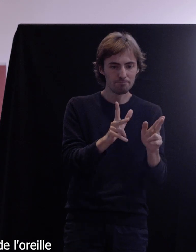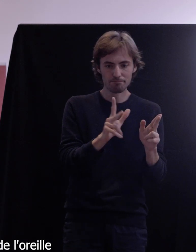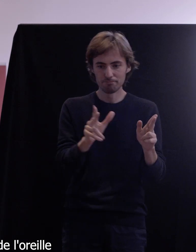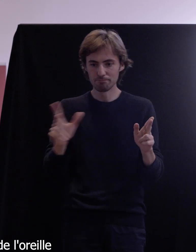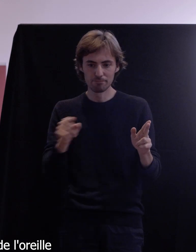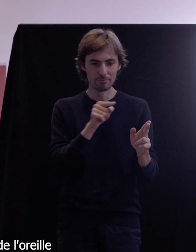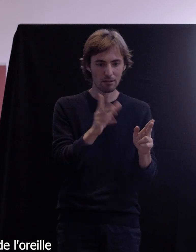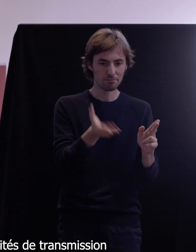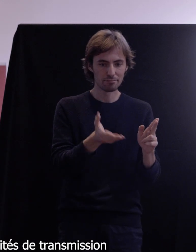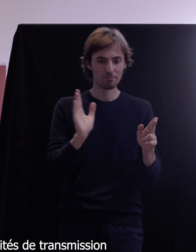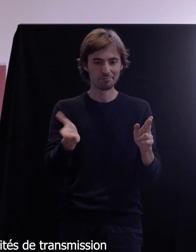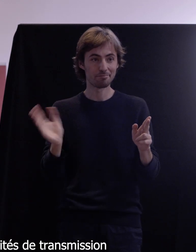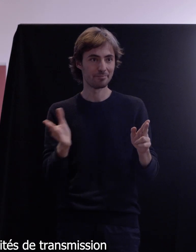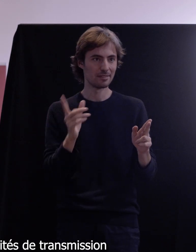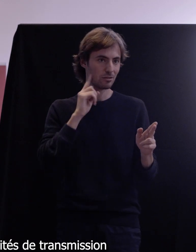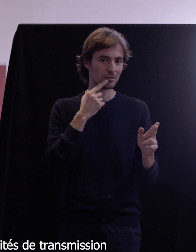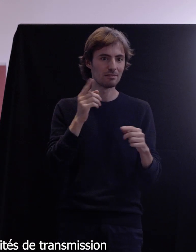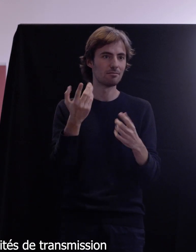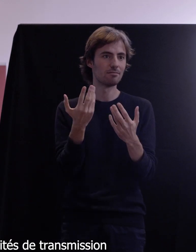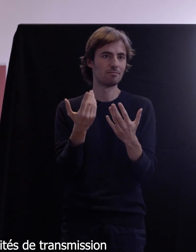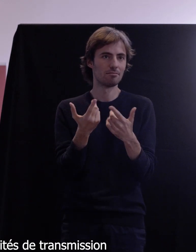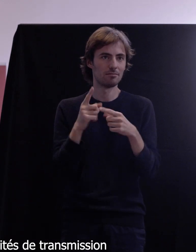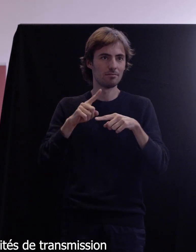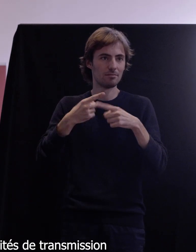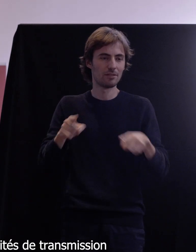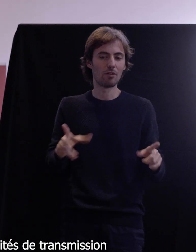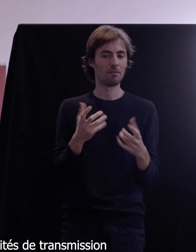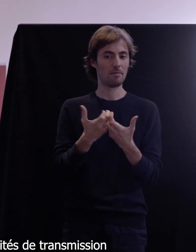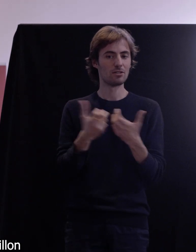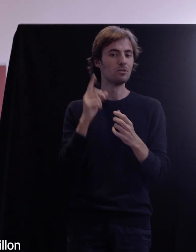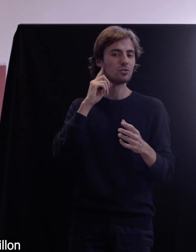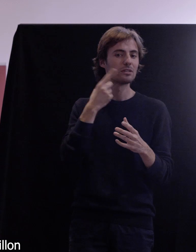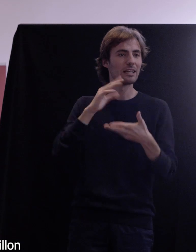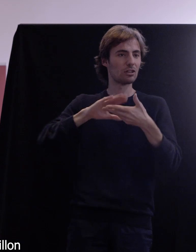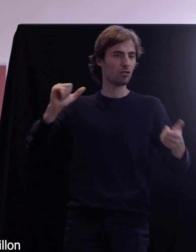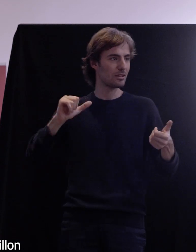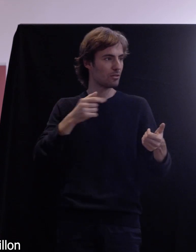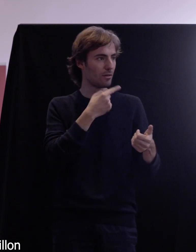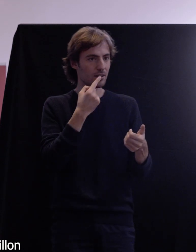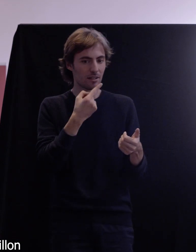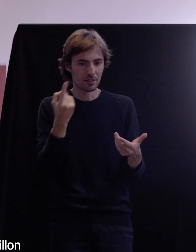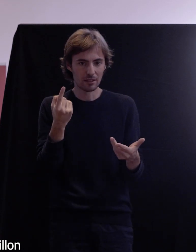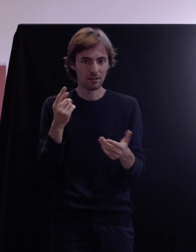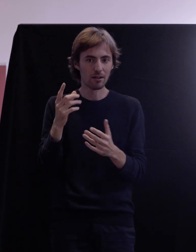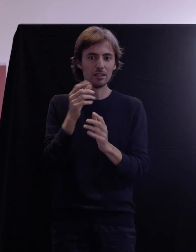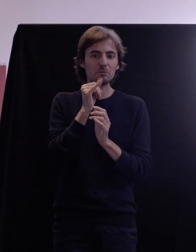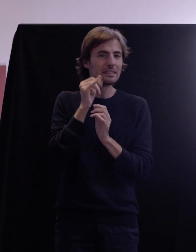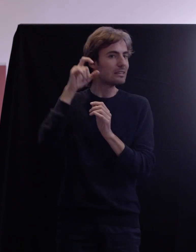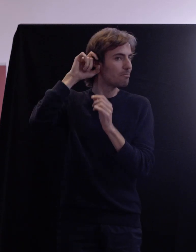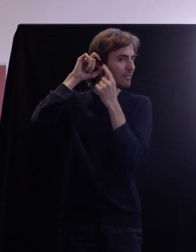pas. On peut avoir des surdités de transmission qui sont dues à l'absence de pavillon ou à un petit pavillon